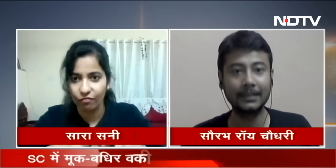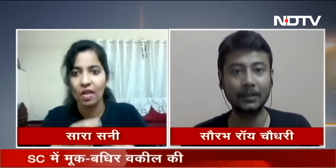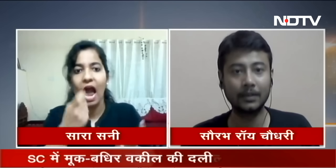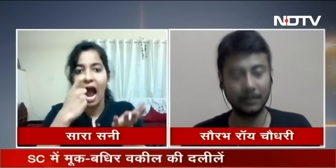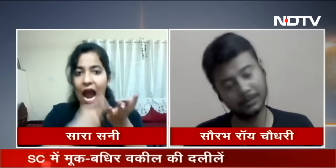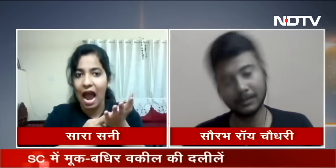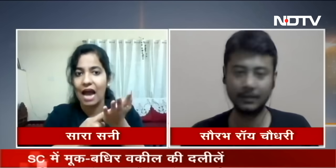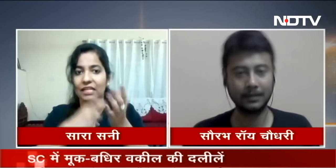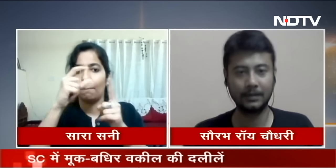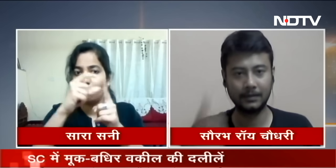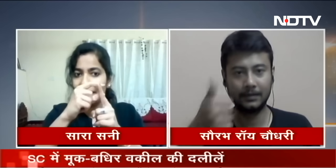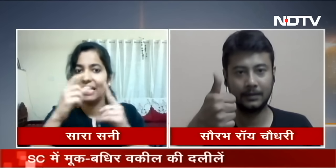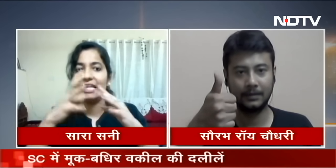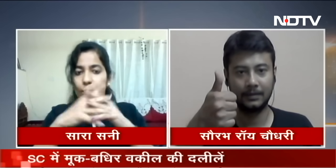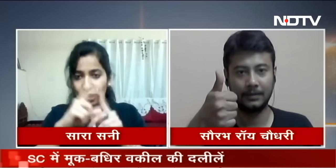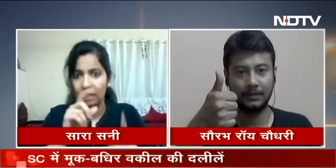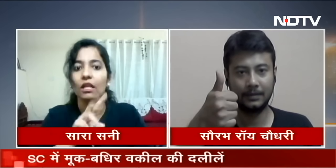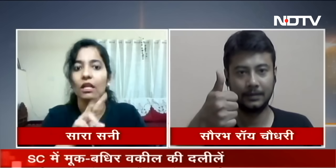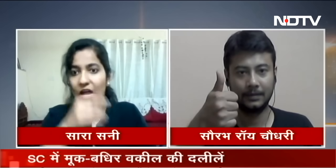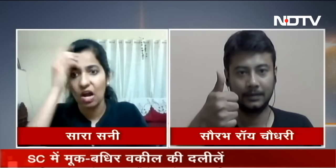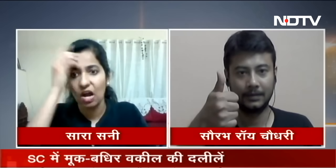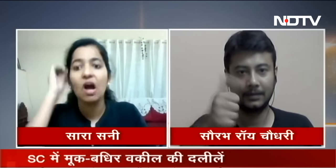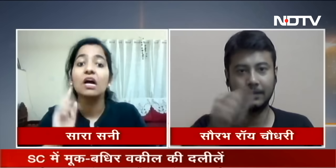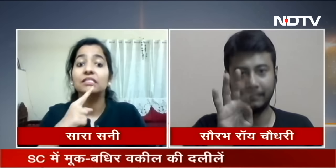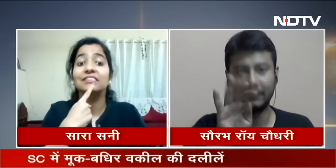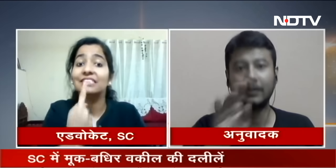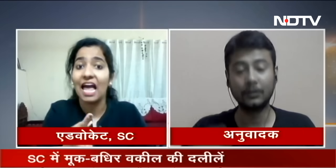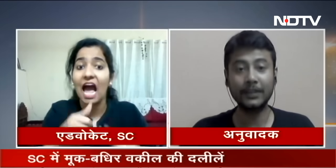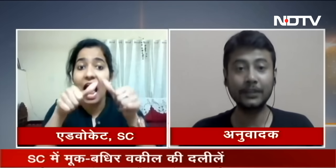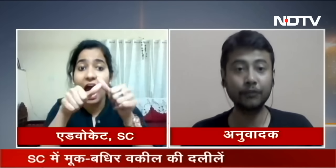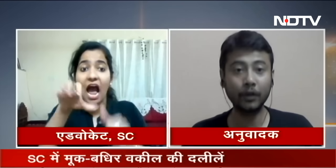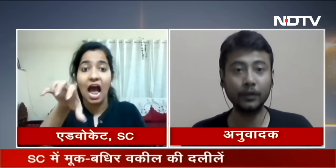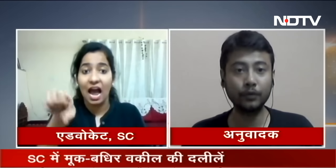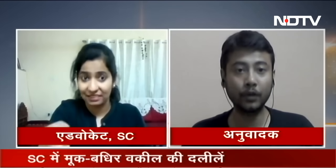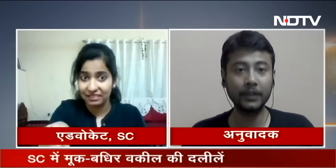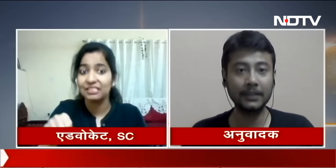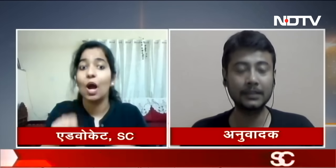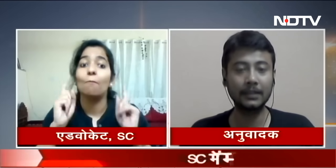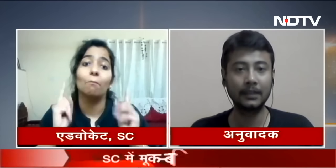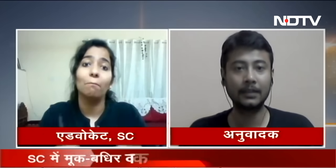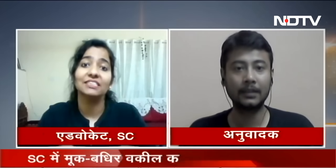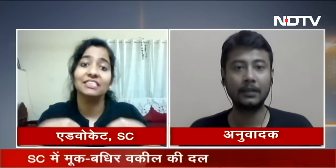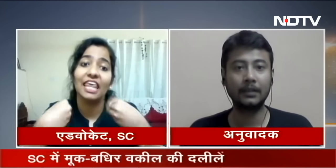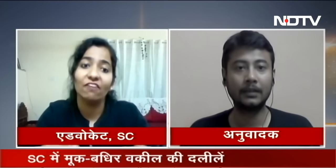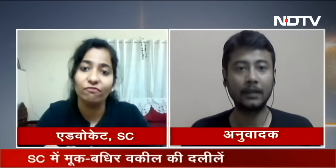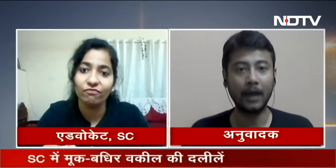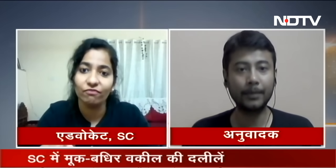42-46, तो सेक्शन 42-46